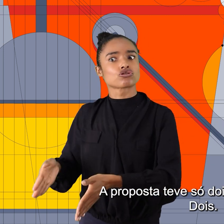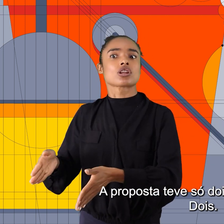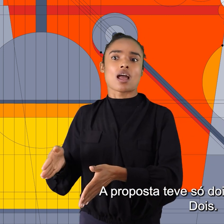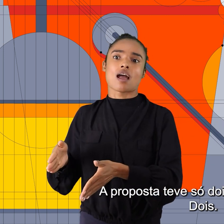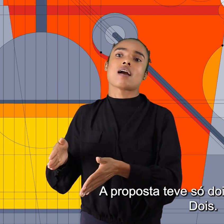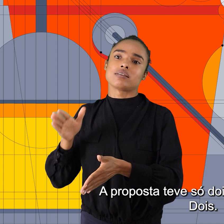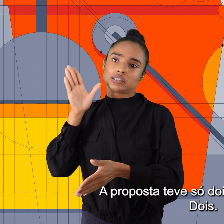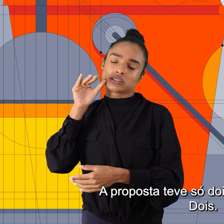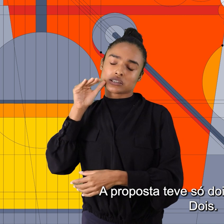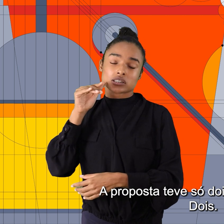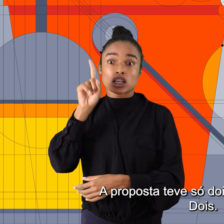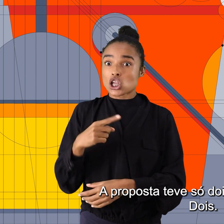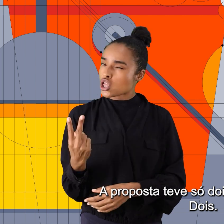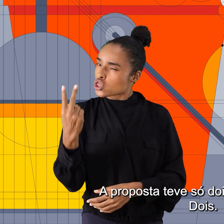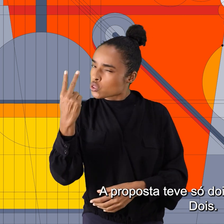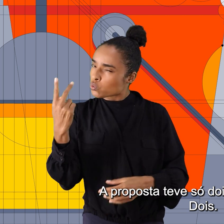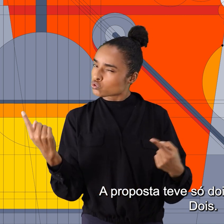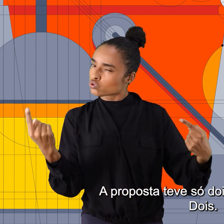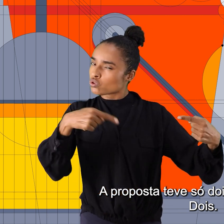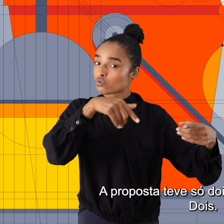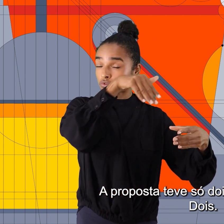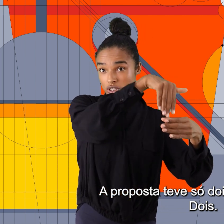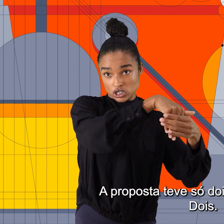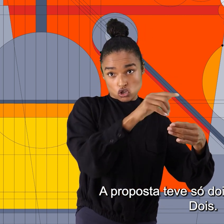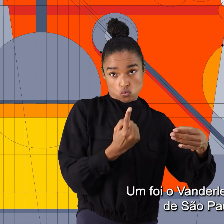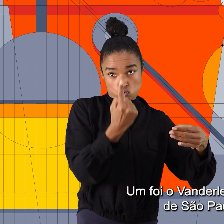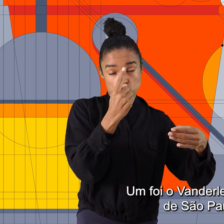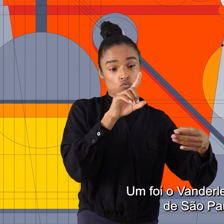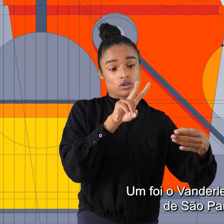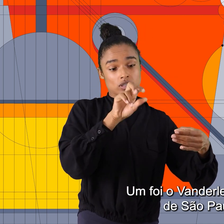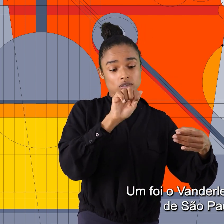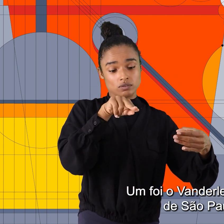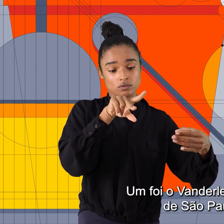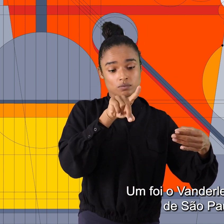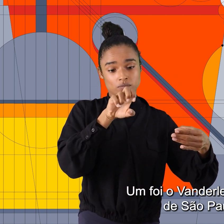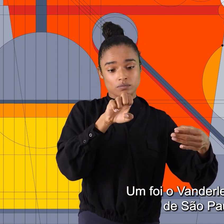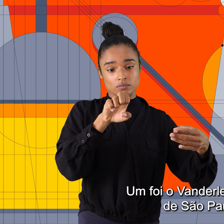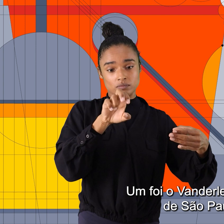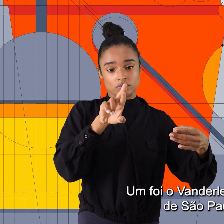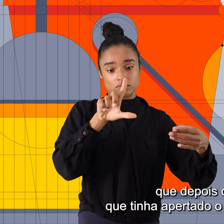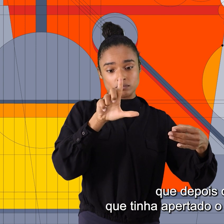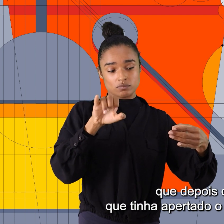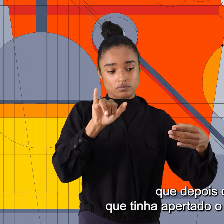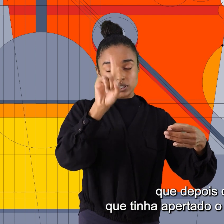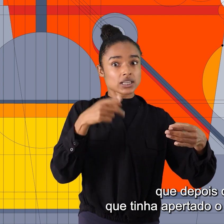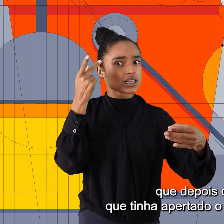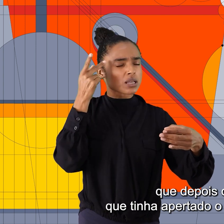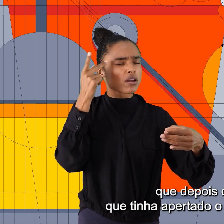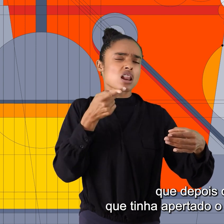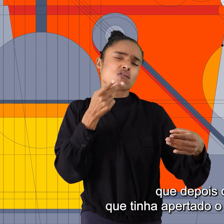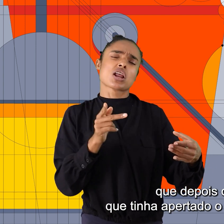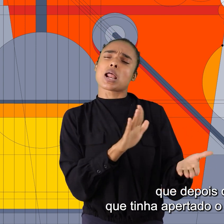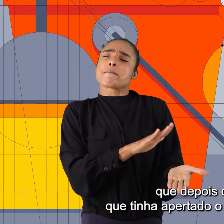proposta teve só 2 votos contra. 2. Um foi o Vanderlei Sirac, de São Paulo, que depois disse que